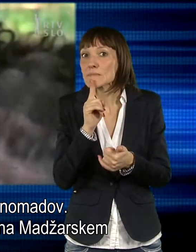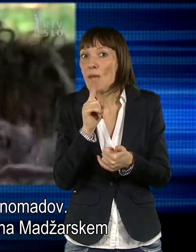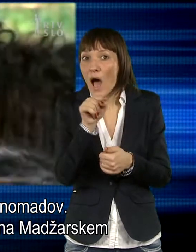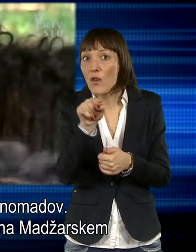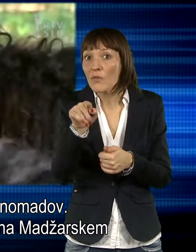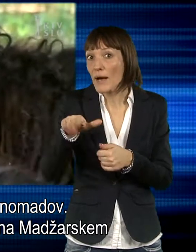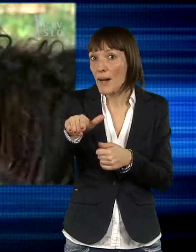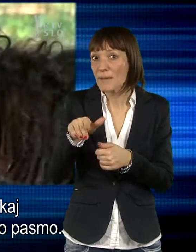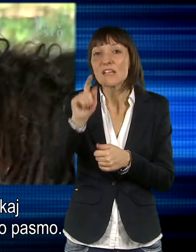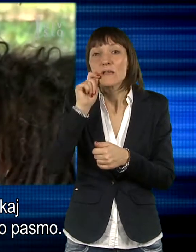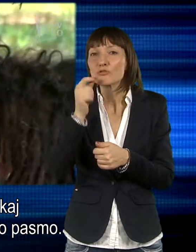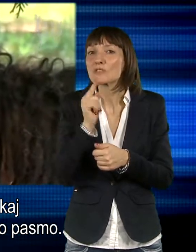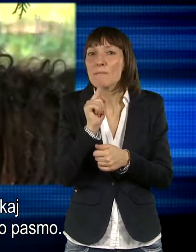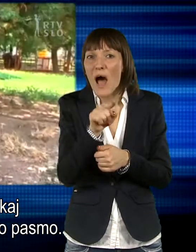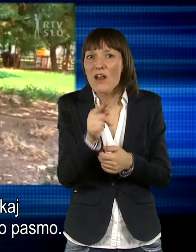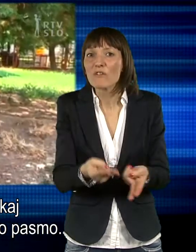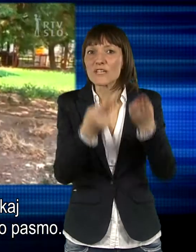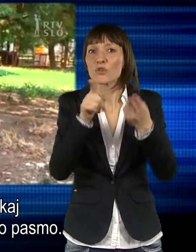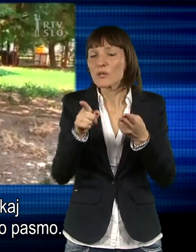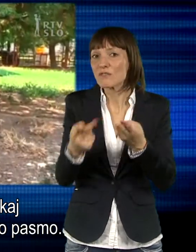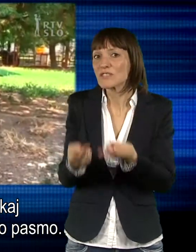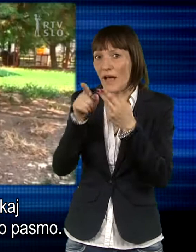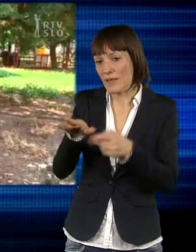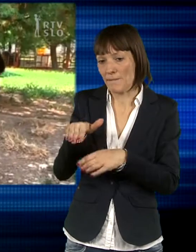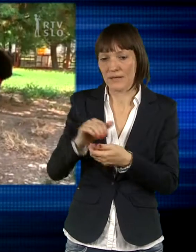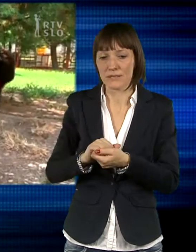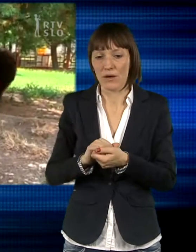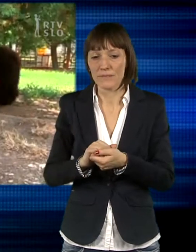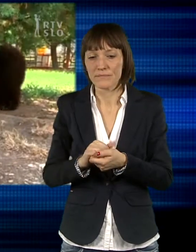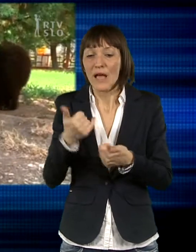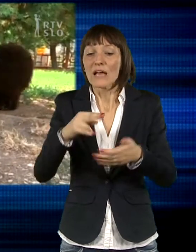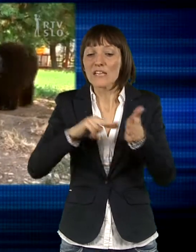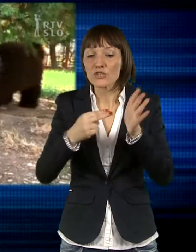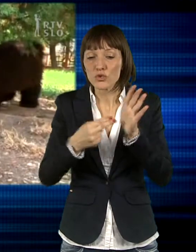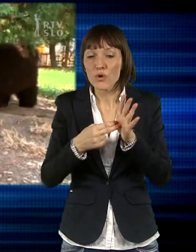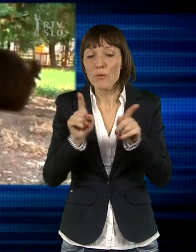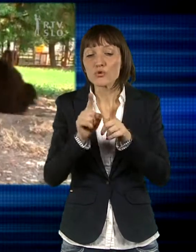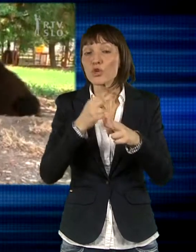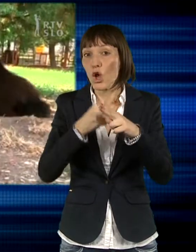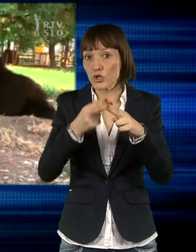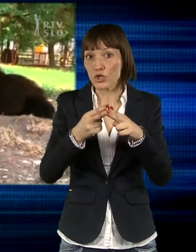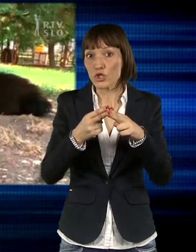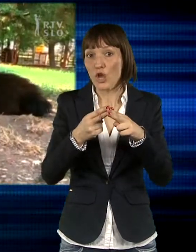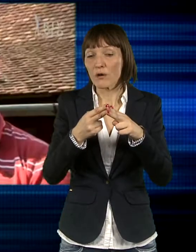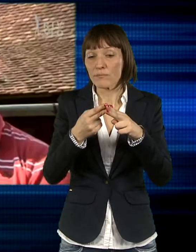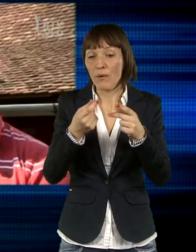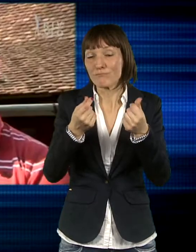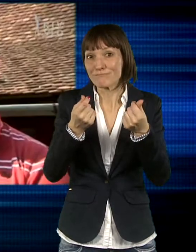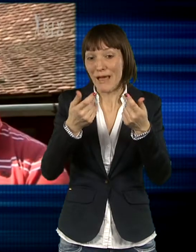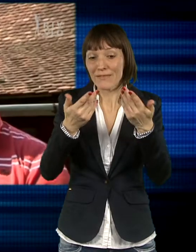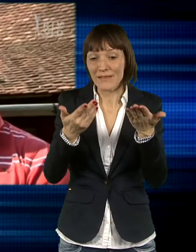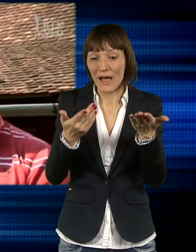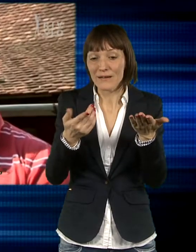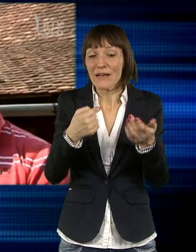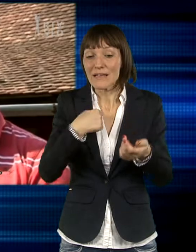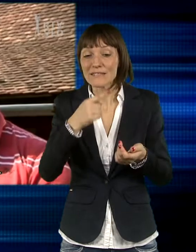zelo redki in na Madžarskem je le še nekaj rejcev, ki redijo to pasmo. Nálunk gyakorlatilag, mikor egyenleget vonunk ez alapján, hogy néz ki ez a